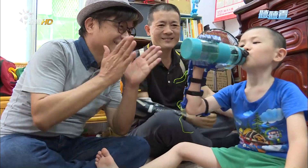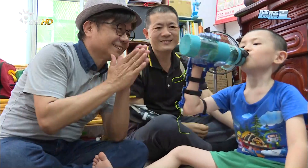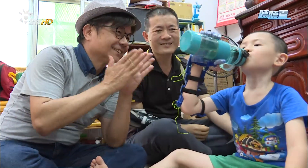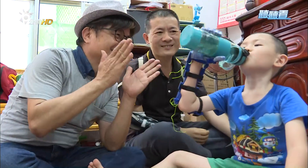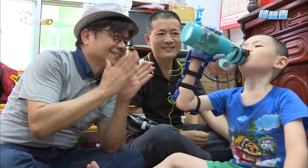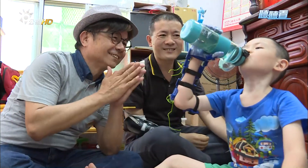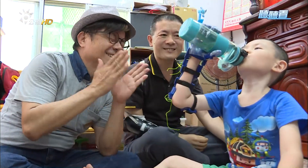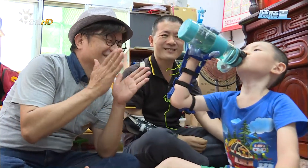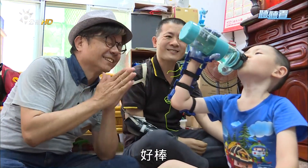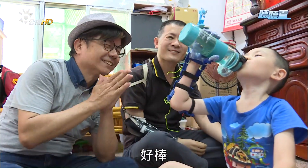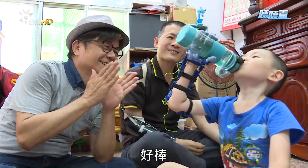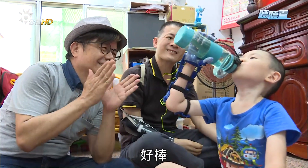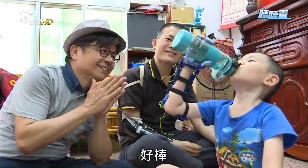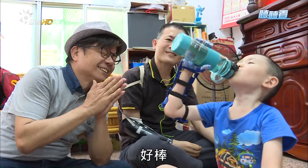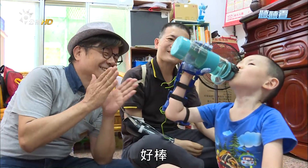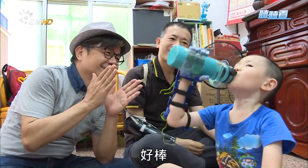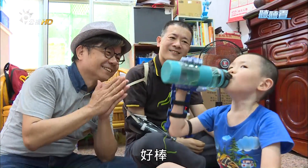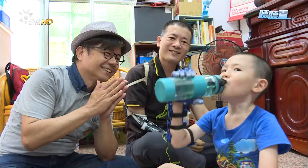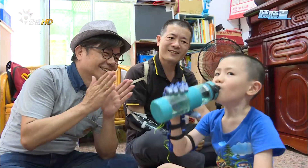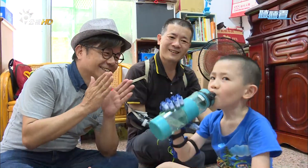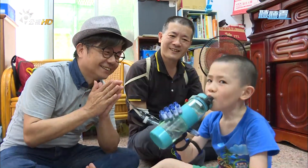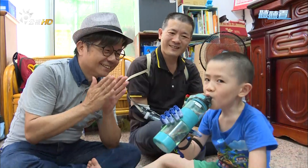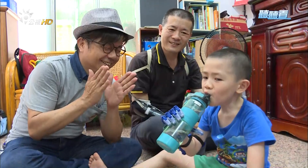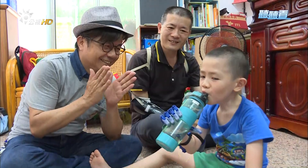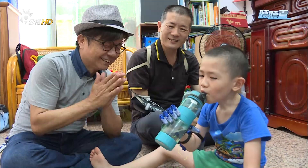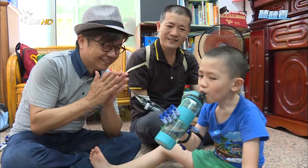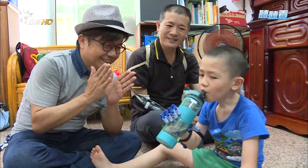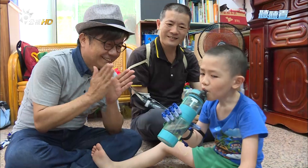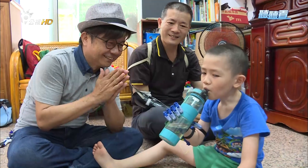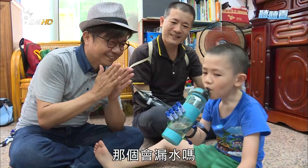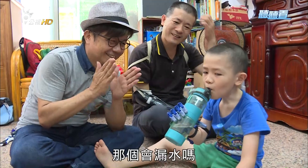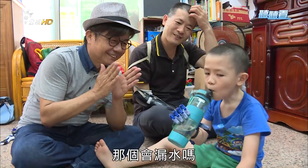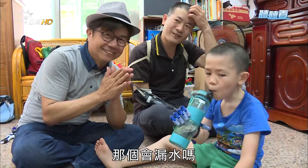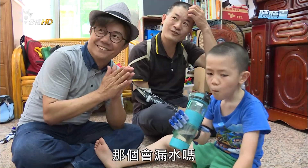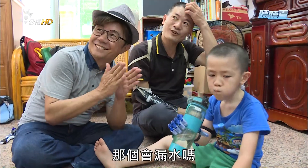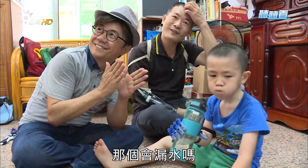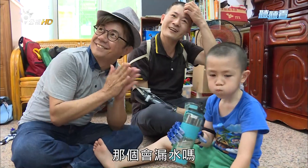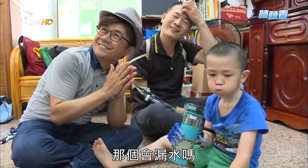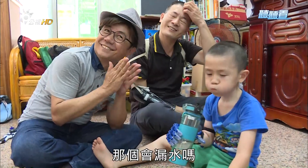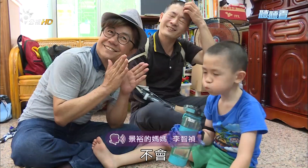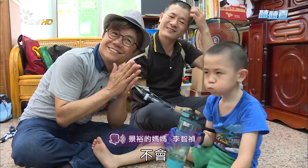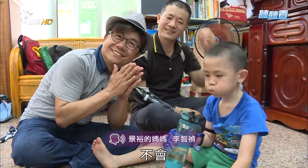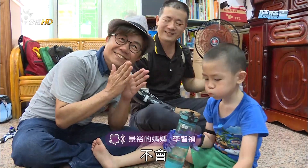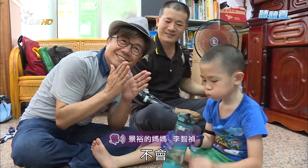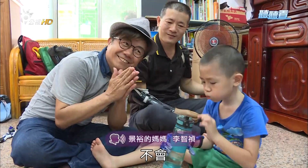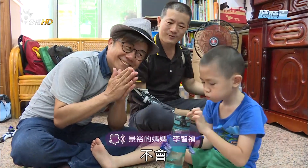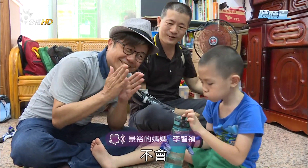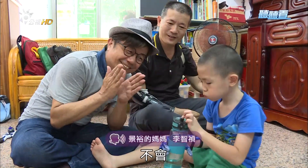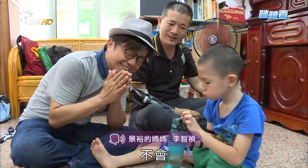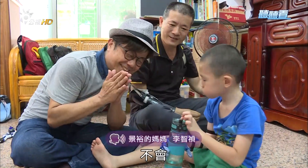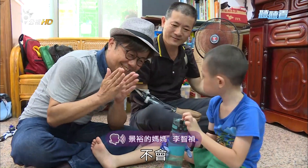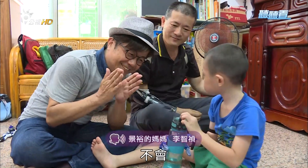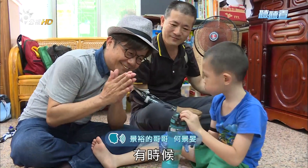哎呀，好棒啊！ 非常有手。 那个会漏水吗？ 不会。 会啊。 有没有？ 有时